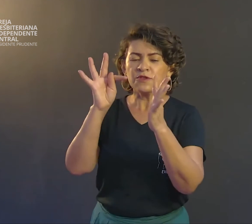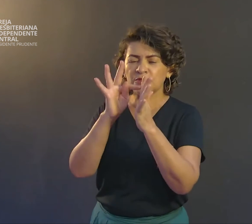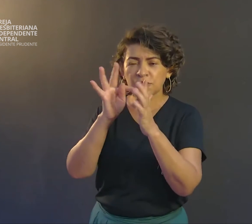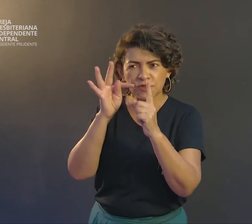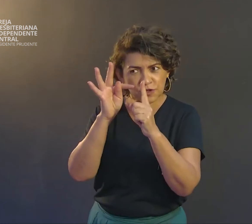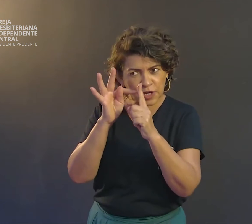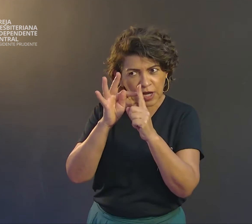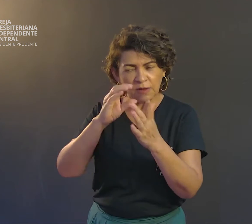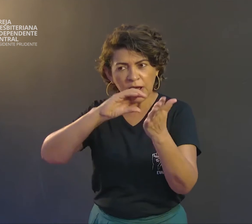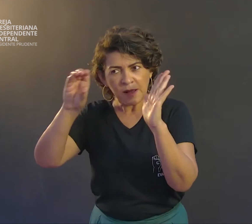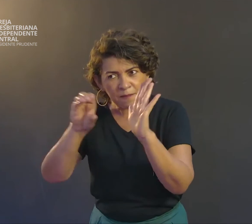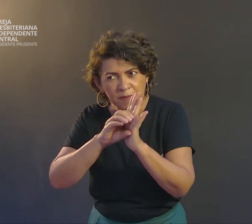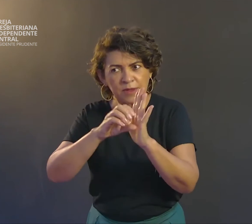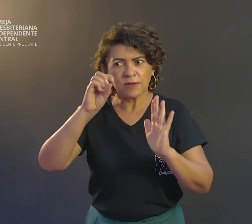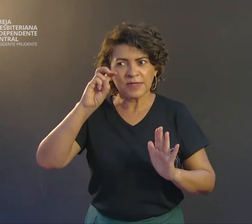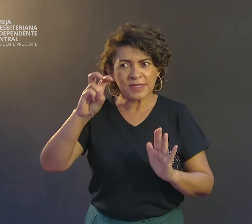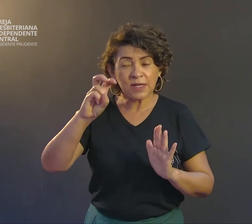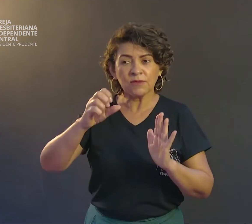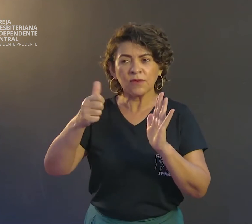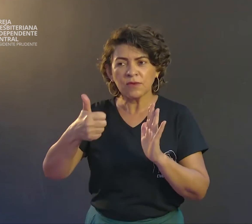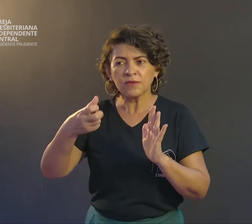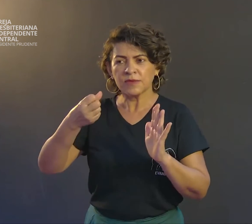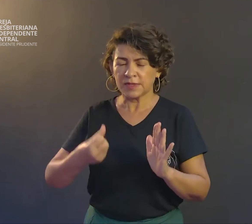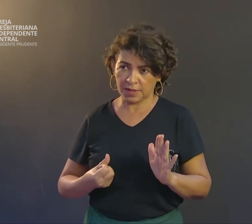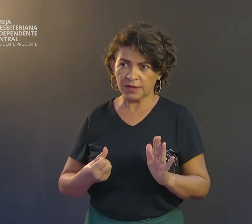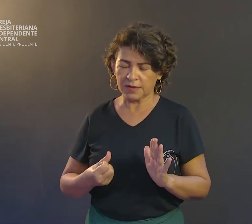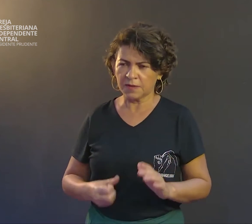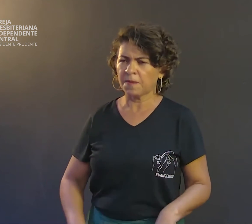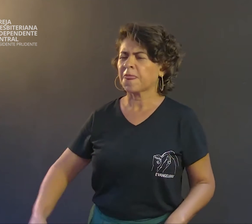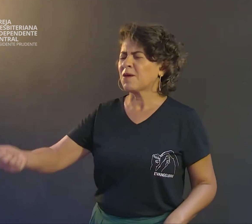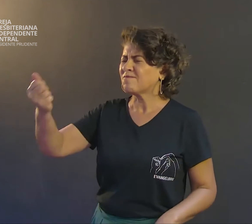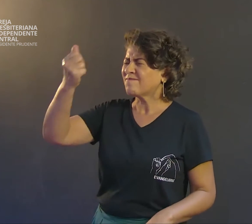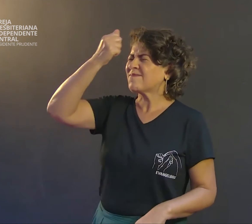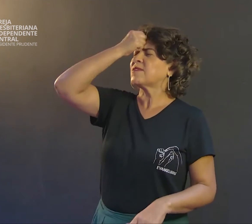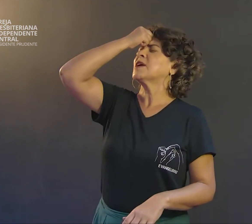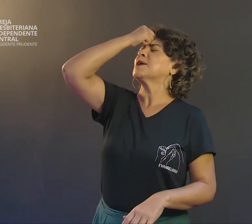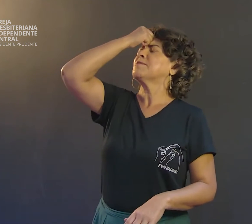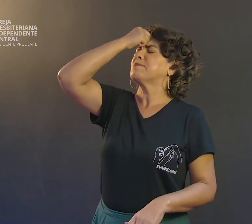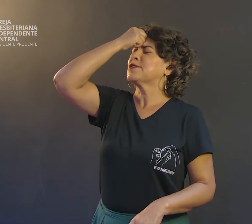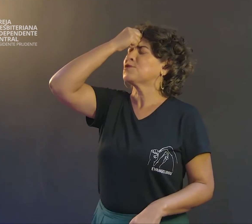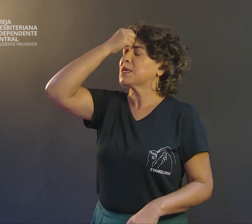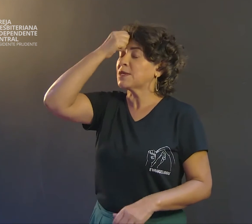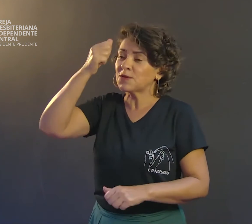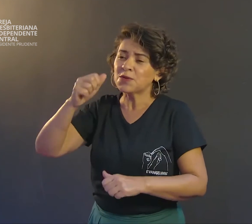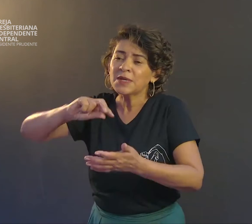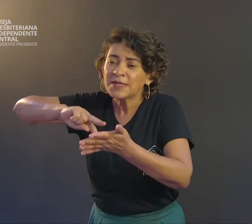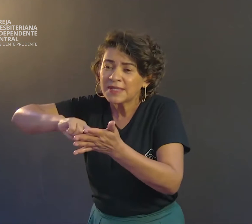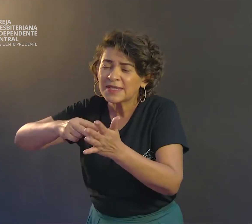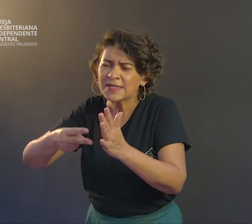O perdão dos nossos pecados vem do arrependimento e confissão a Deus, mas a